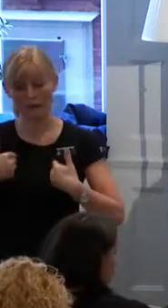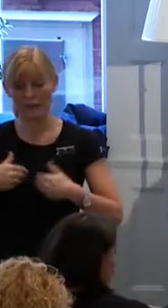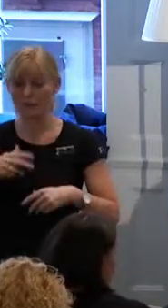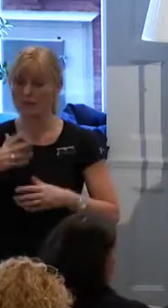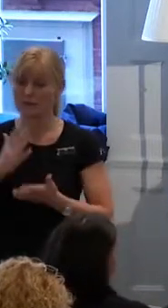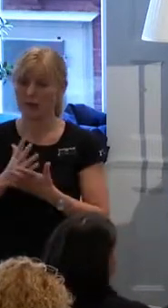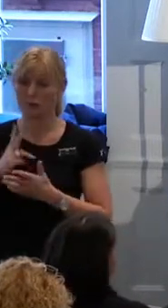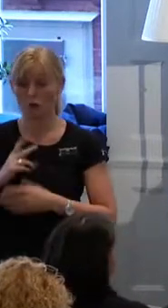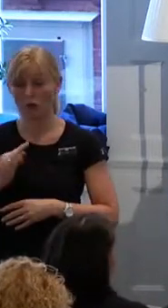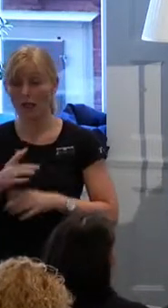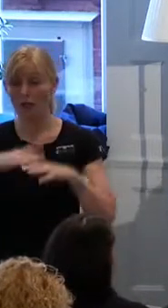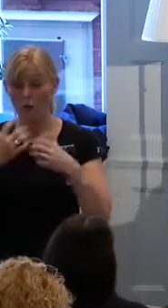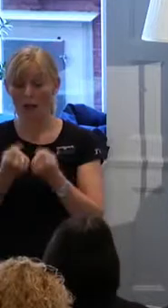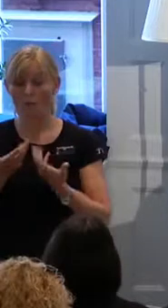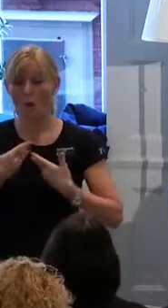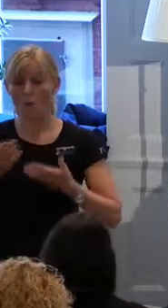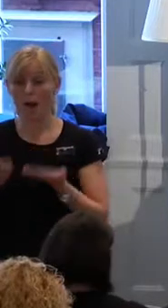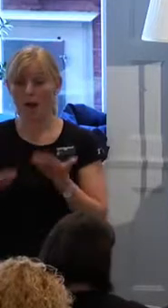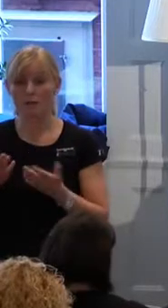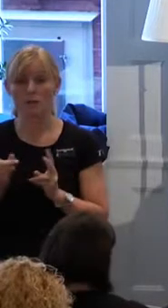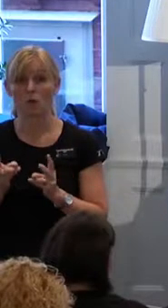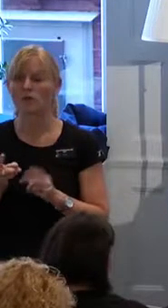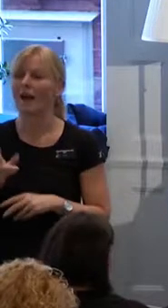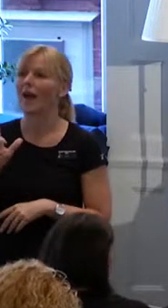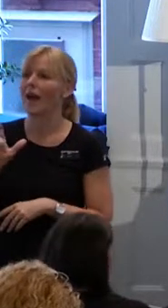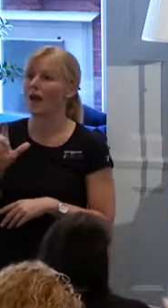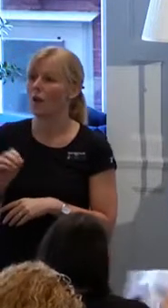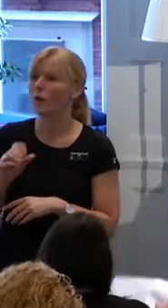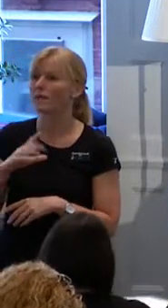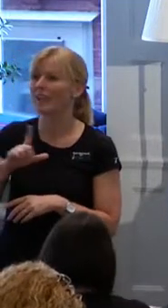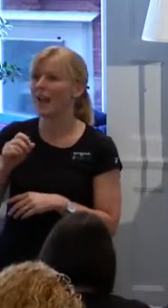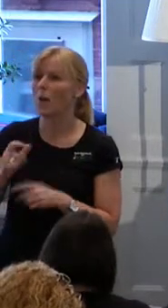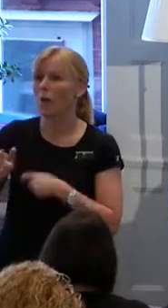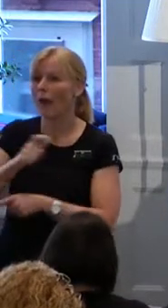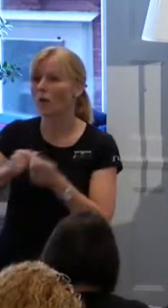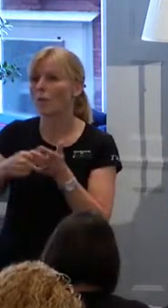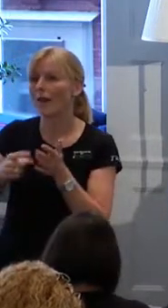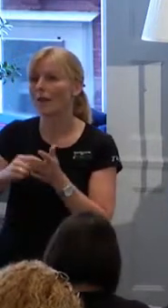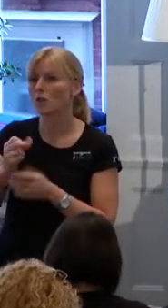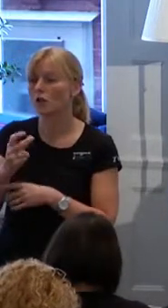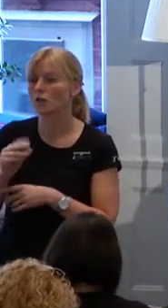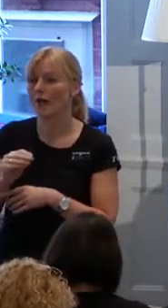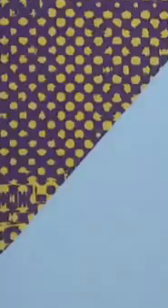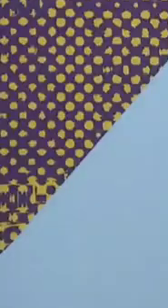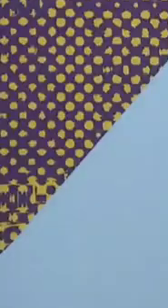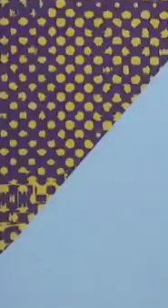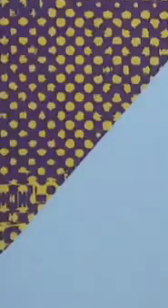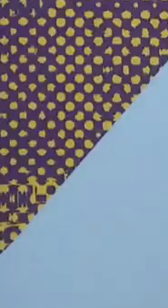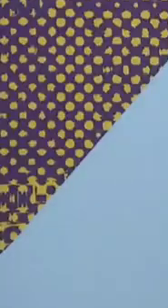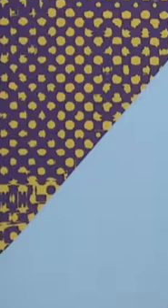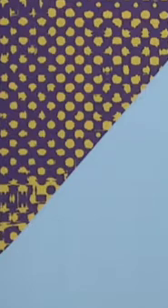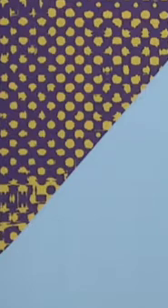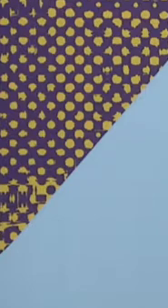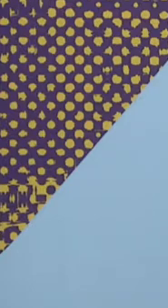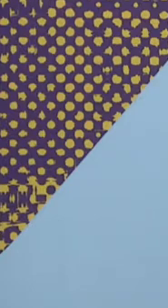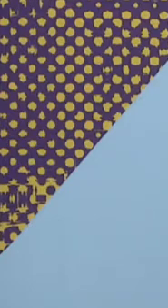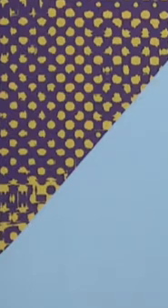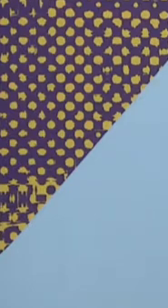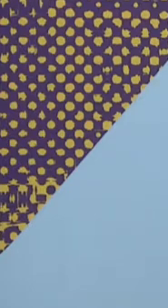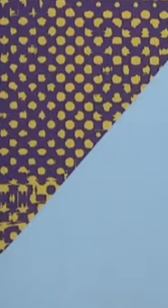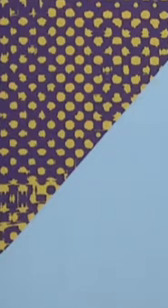att faktiskt få en liten trygghet, balans? Trygghet, det fanns en LO-ekonom som heter Gösta Rehn på 50-60-talet. Han myntade begreppet vingarnas